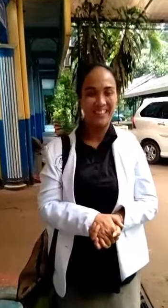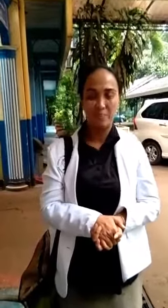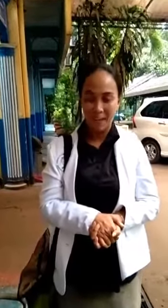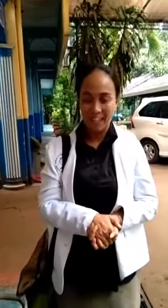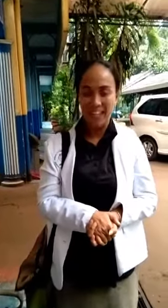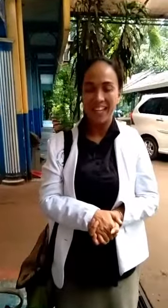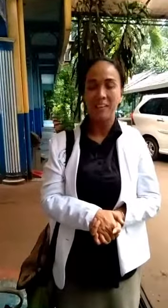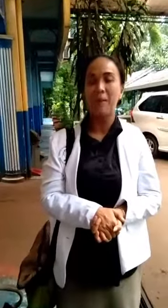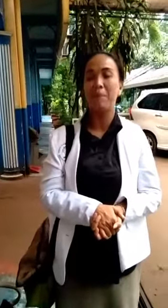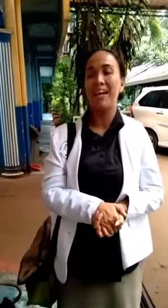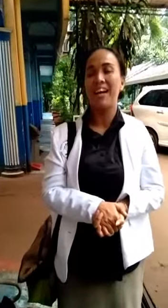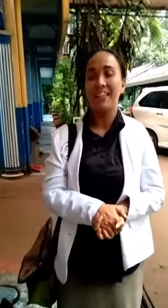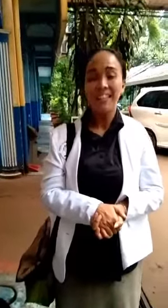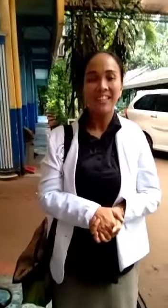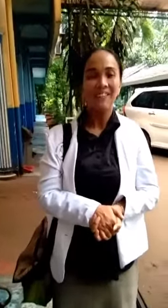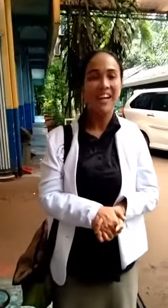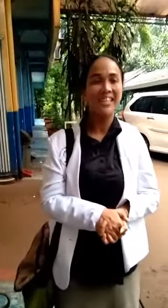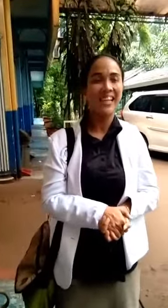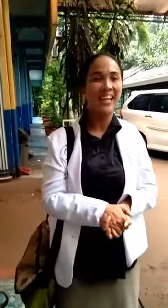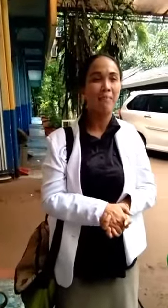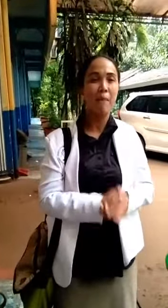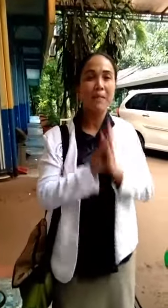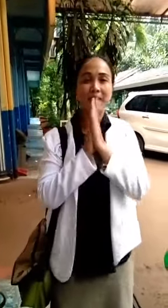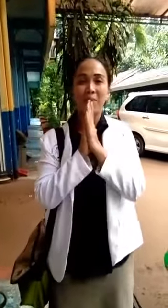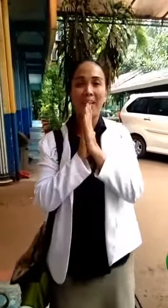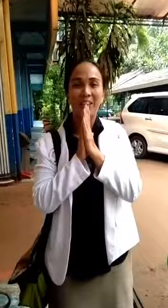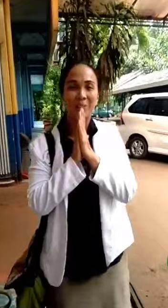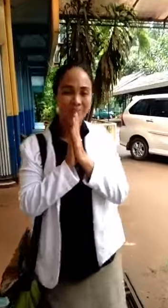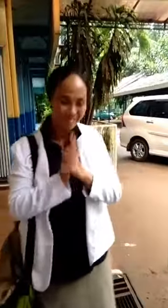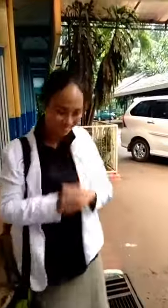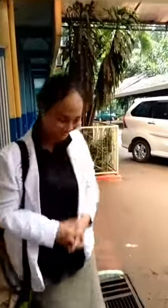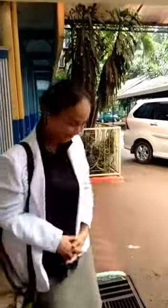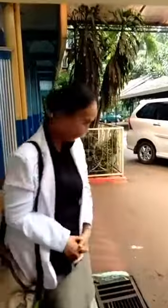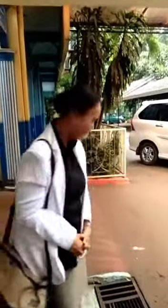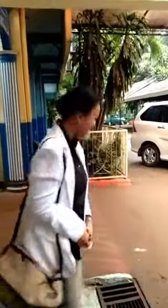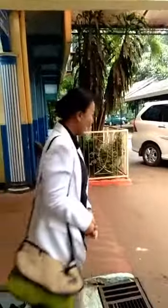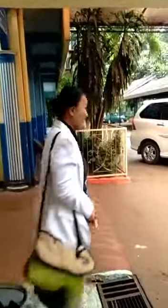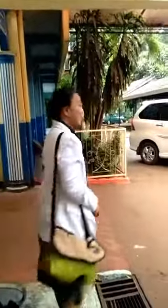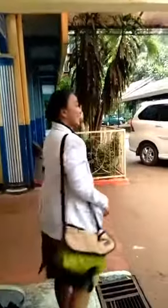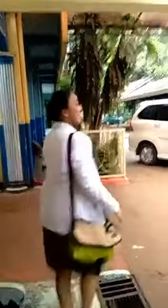kasih. Terima kasih. Pamit. Assalamualaikum. Waalaikumsalam.